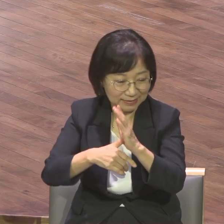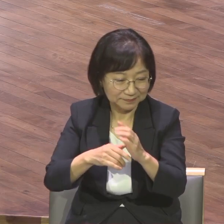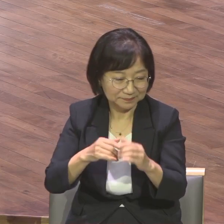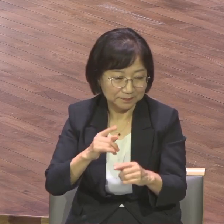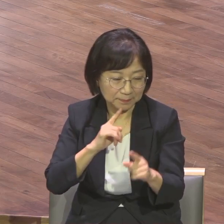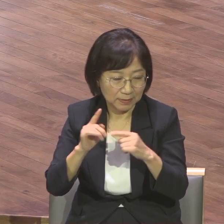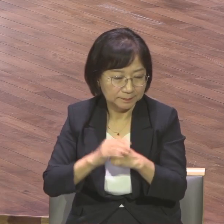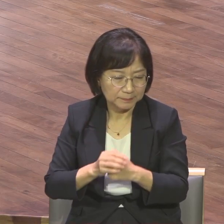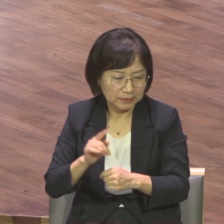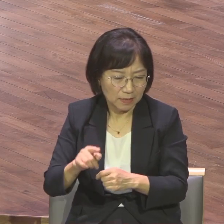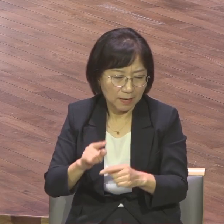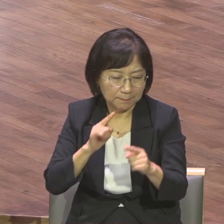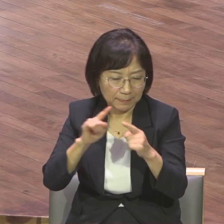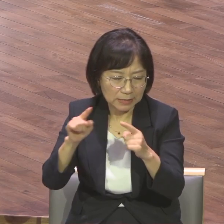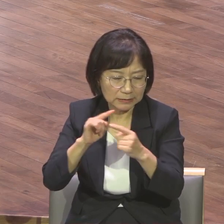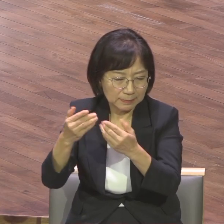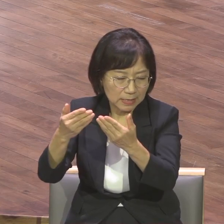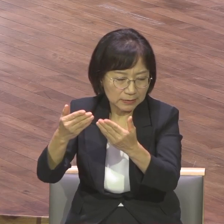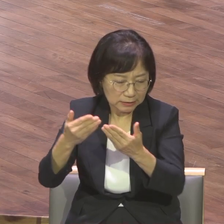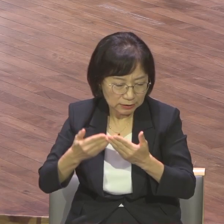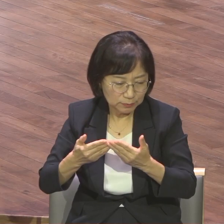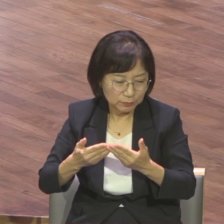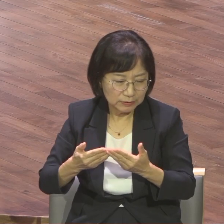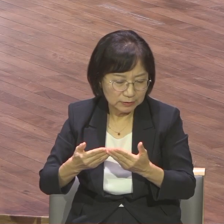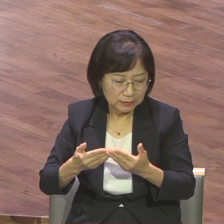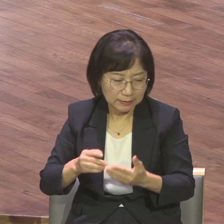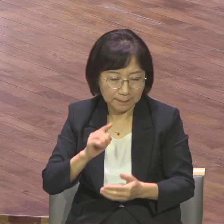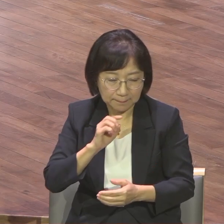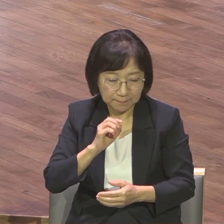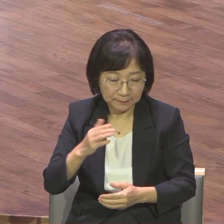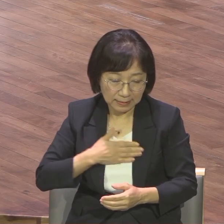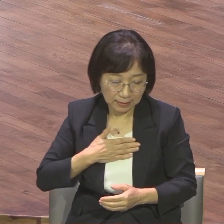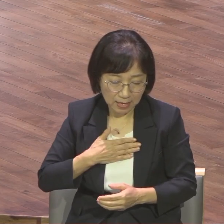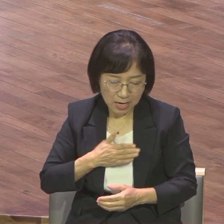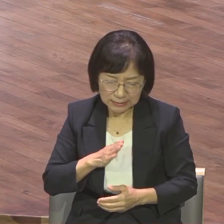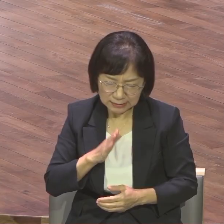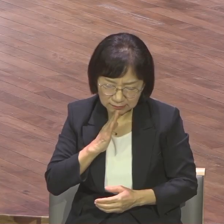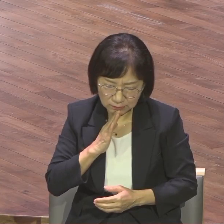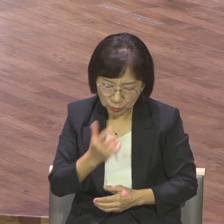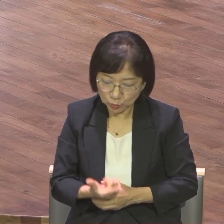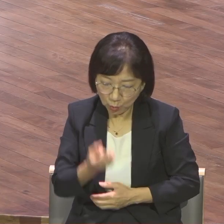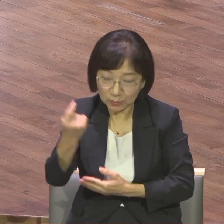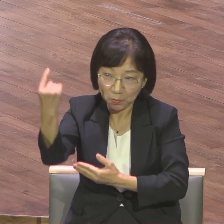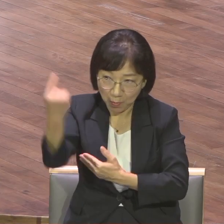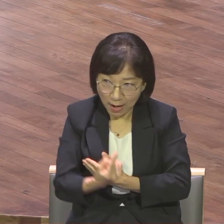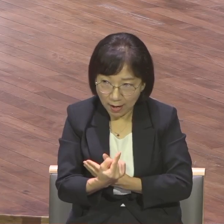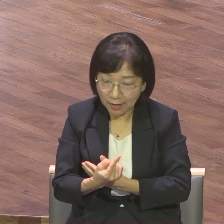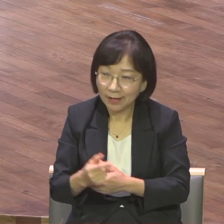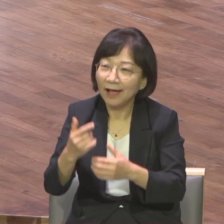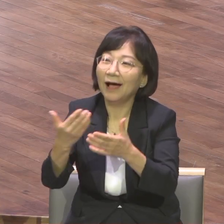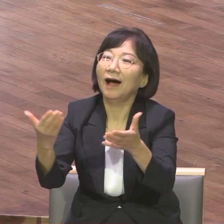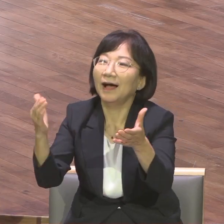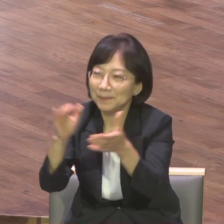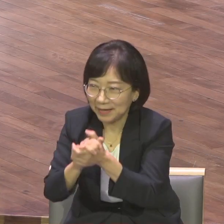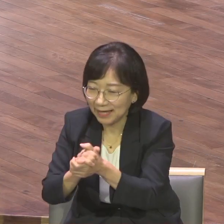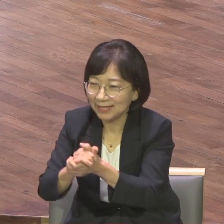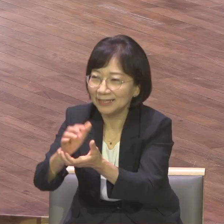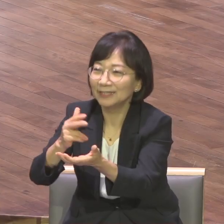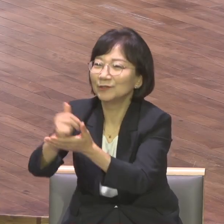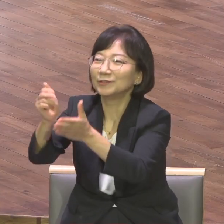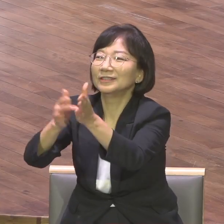이르시되 내가 진실로 속히 오리라 하시거늘 아멘 주 예수여